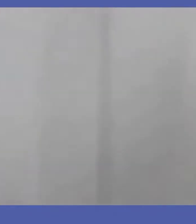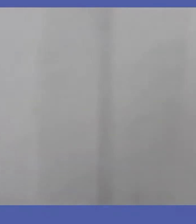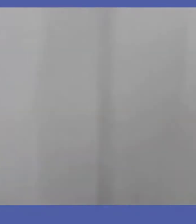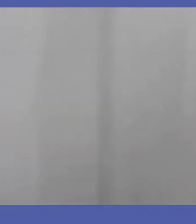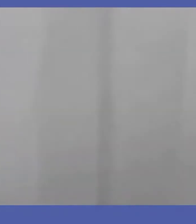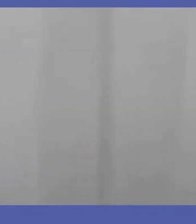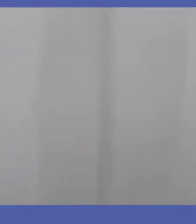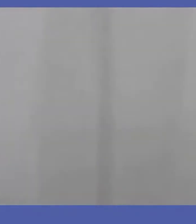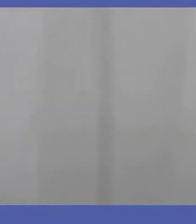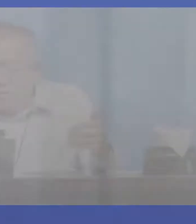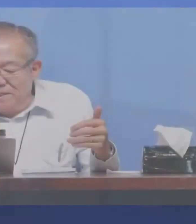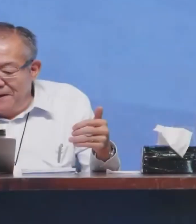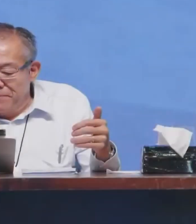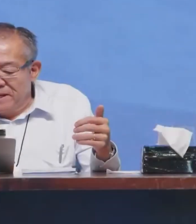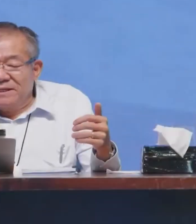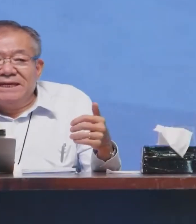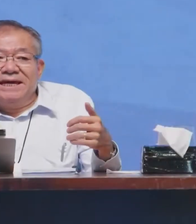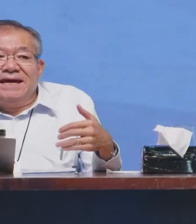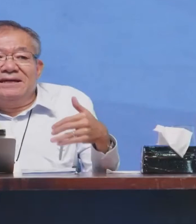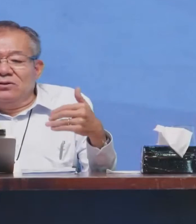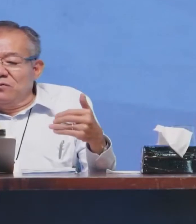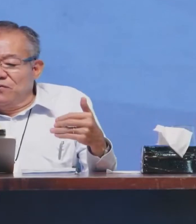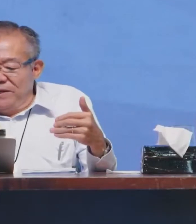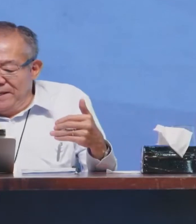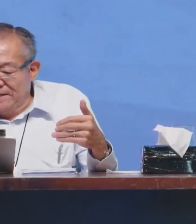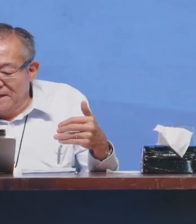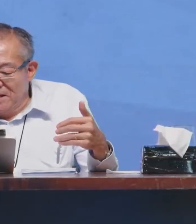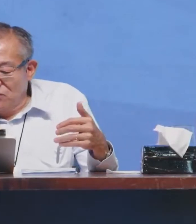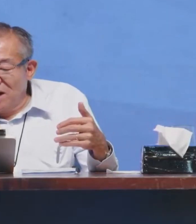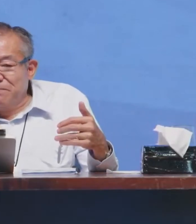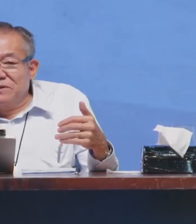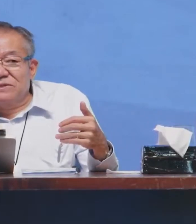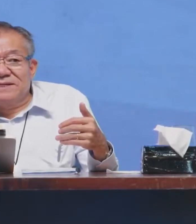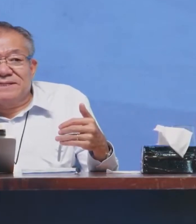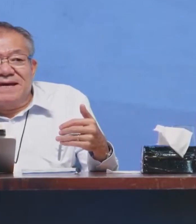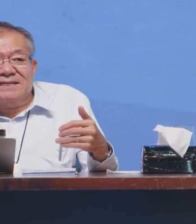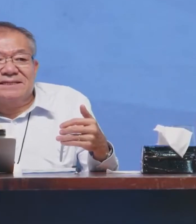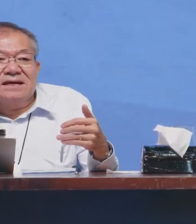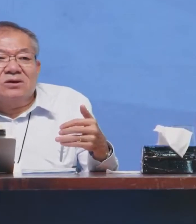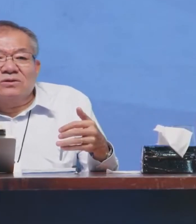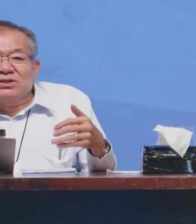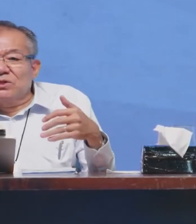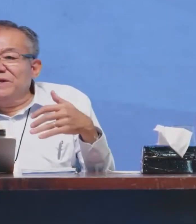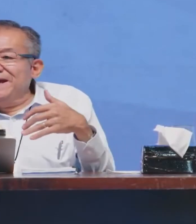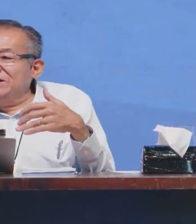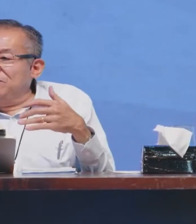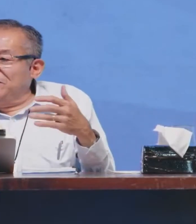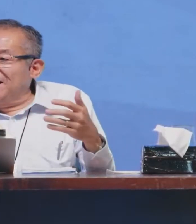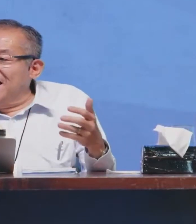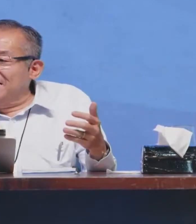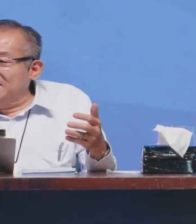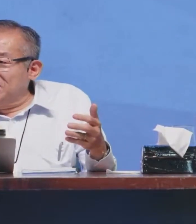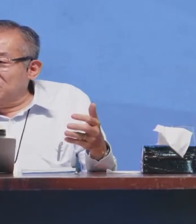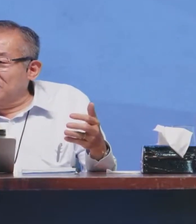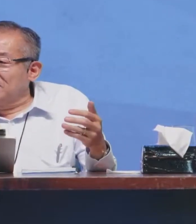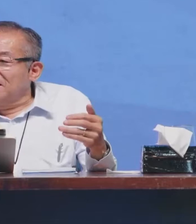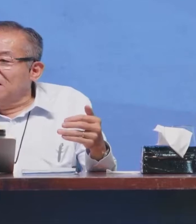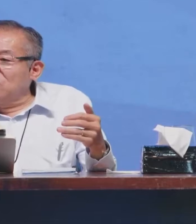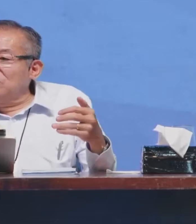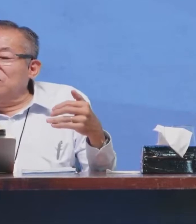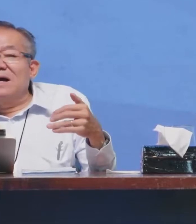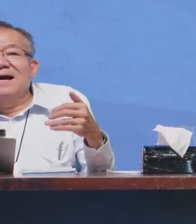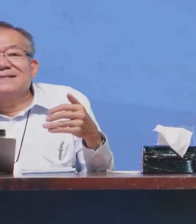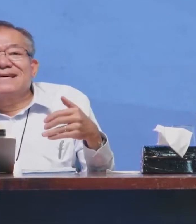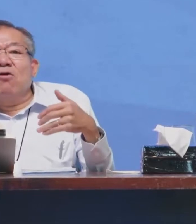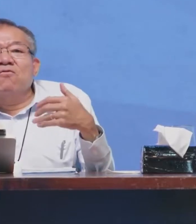fazendo conosco, a trajetória. E no fim do capítulo 16, quando o Senhor edificar a igreja,